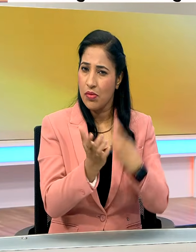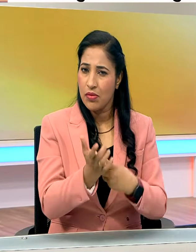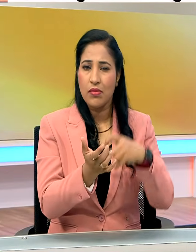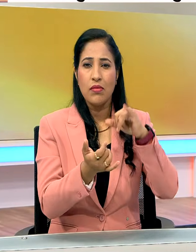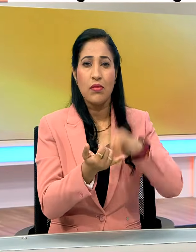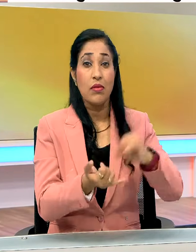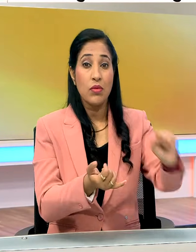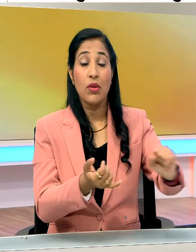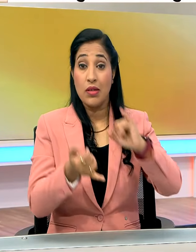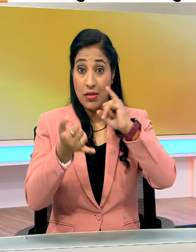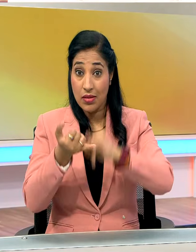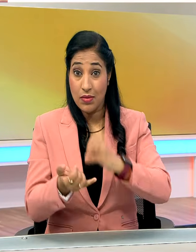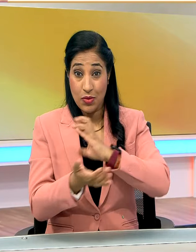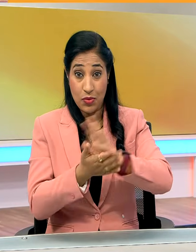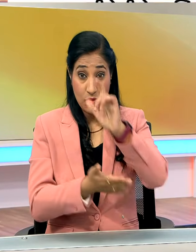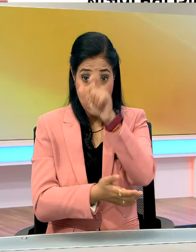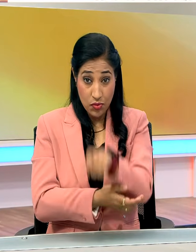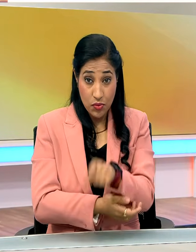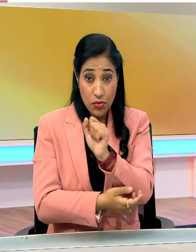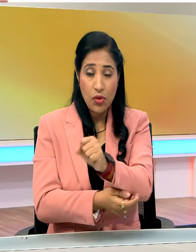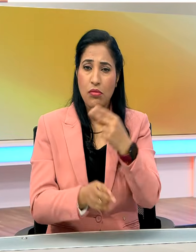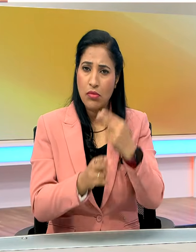सम्राट चौधरी जी के नाम का